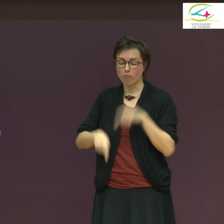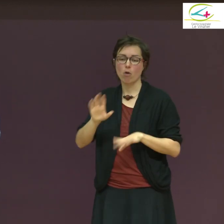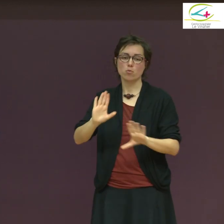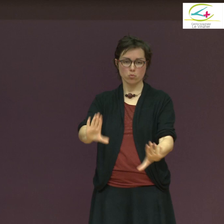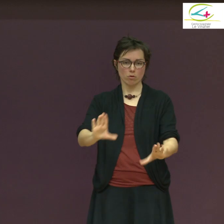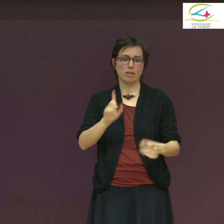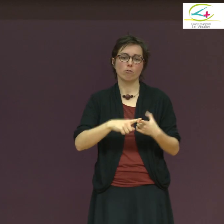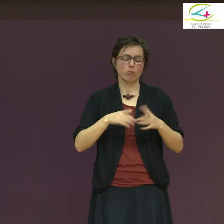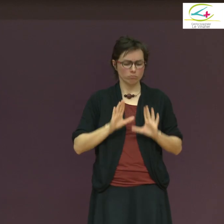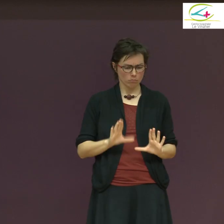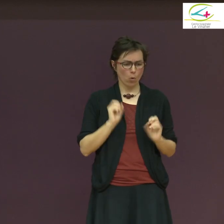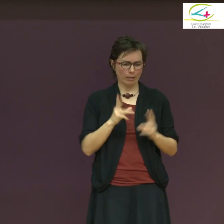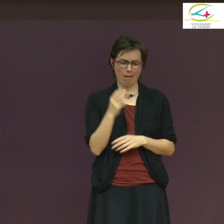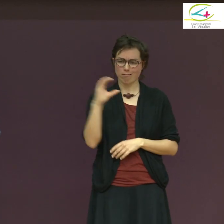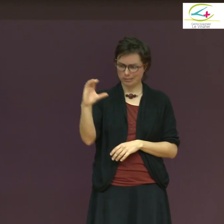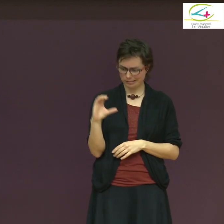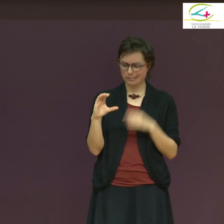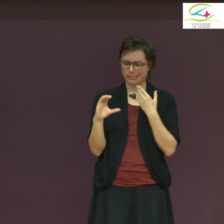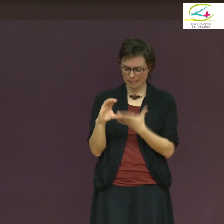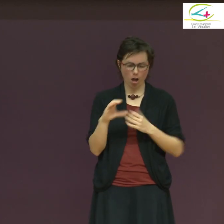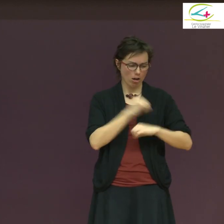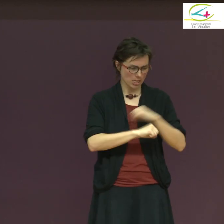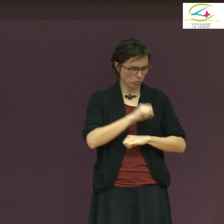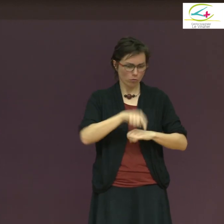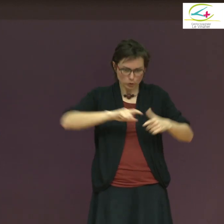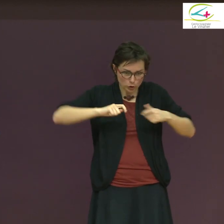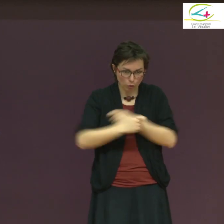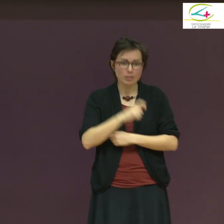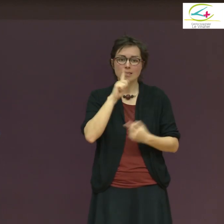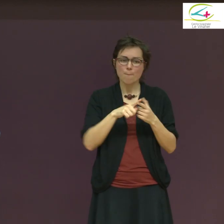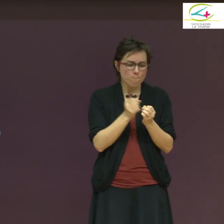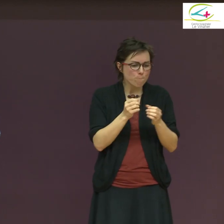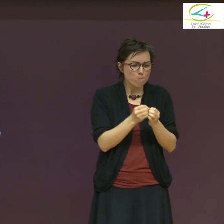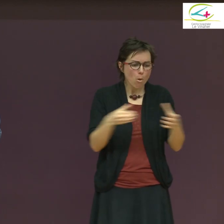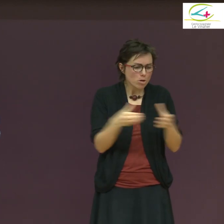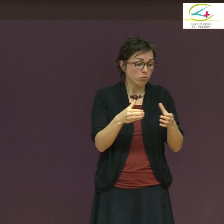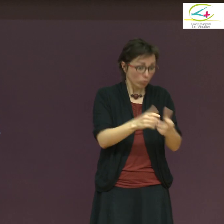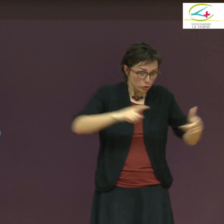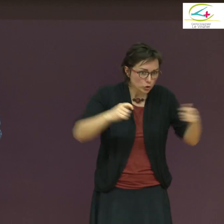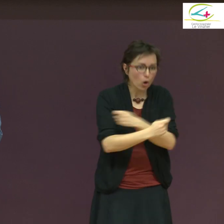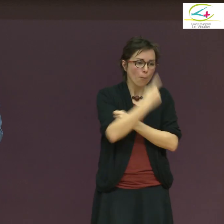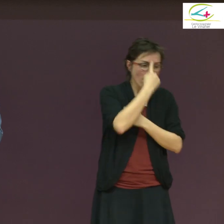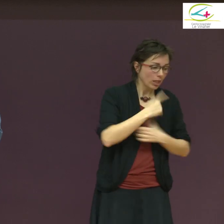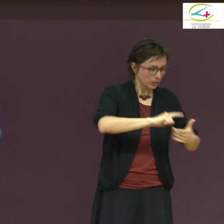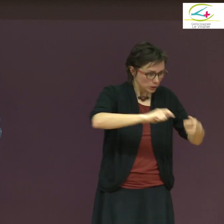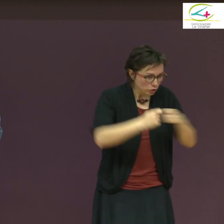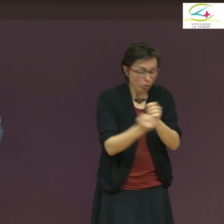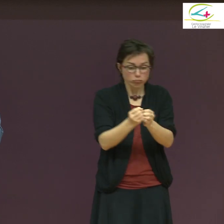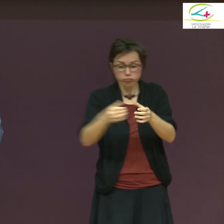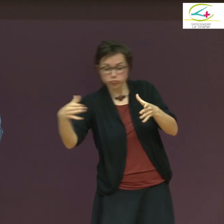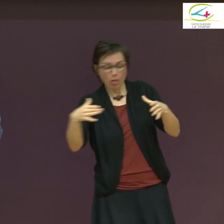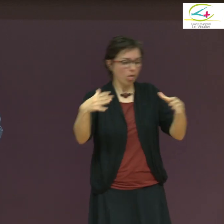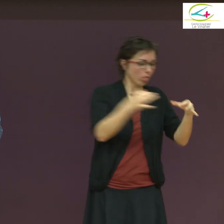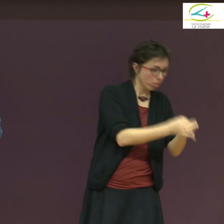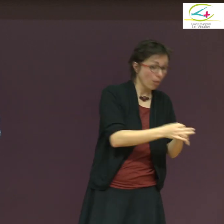en termes de réorganisation. Les populations ont évolué, elles ont bougé, elles ont grossi, elles ont diminué. Il y a un nouveau continent de communication qui est